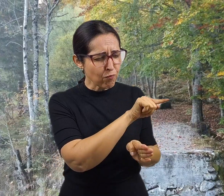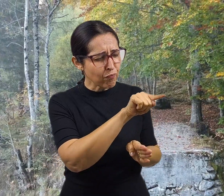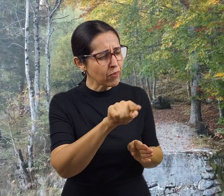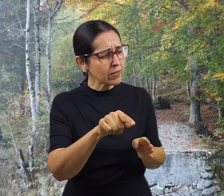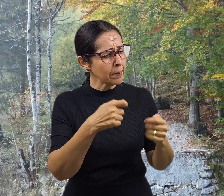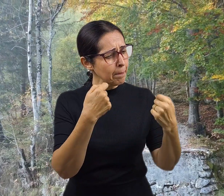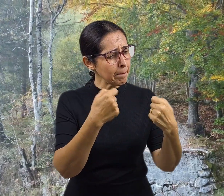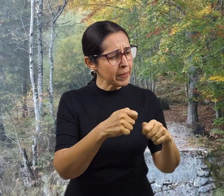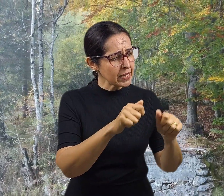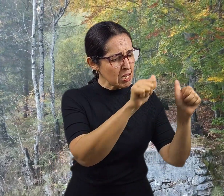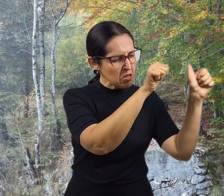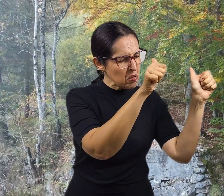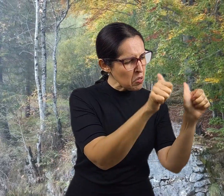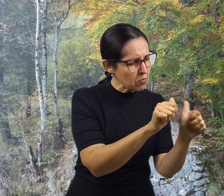os deuses estranhos,